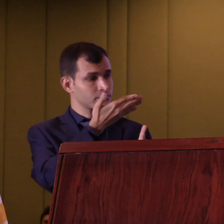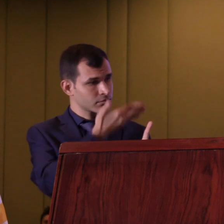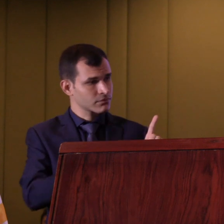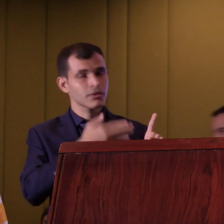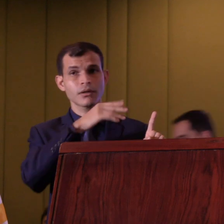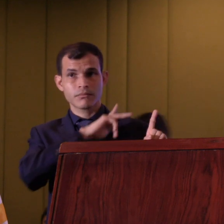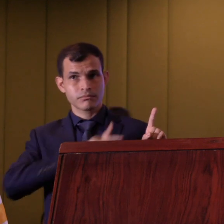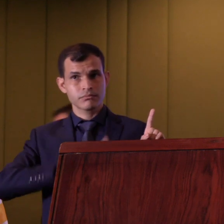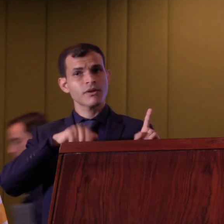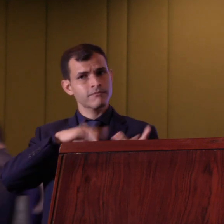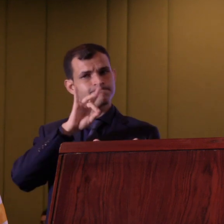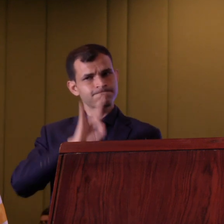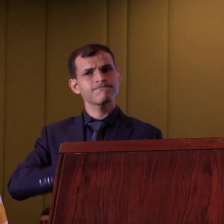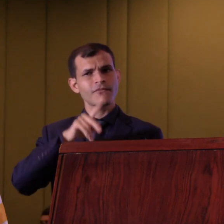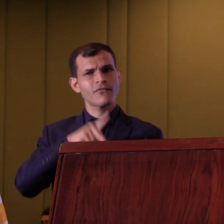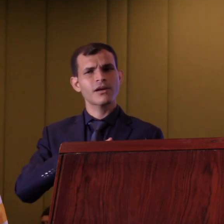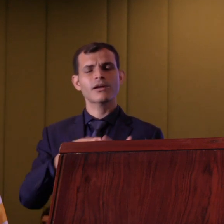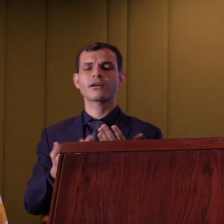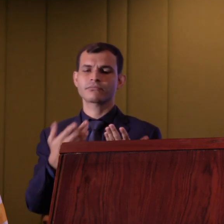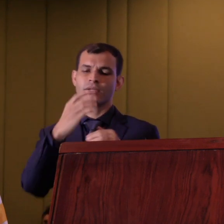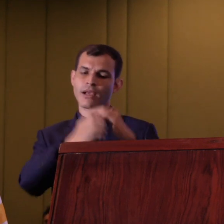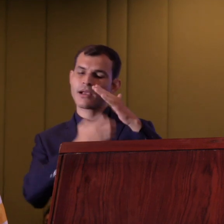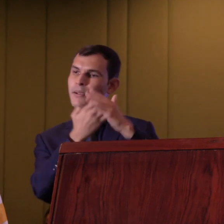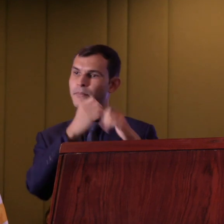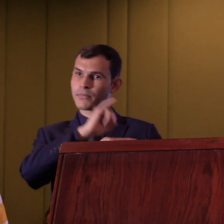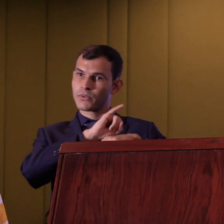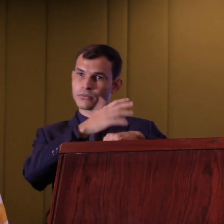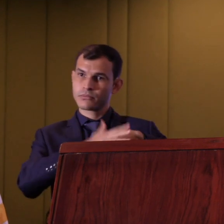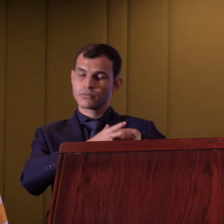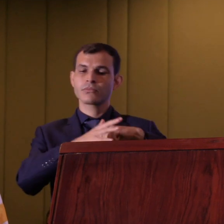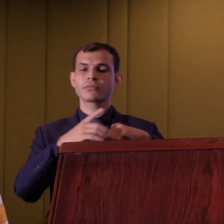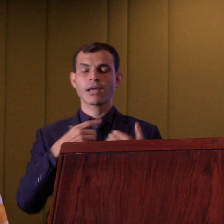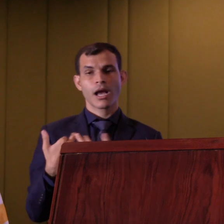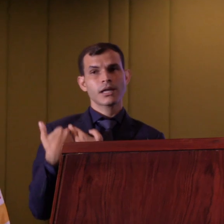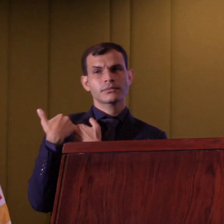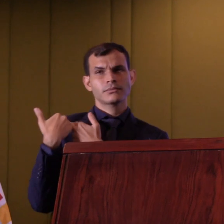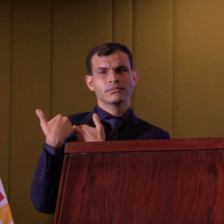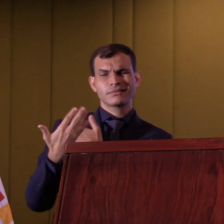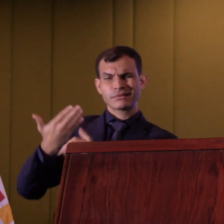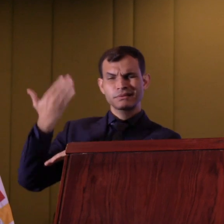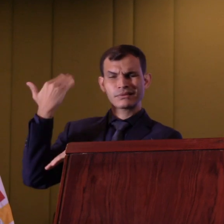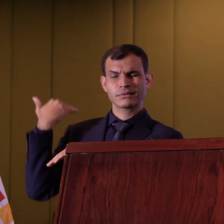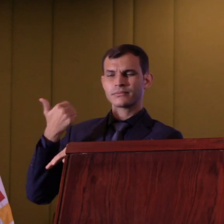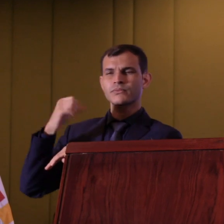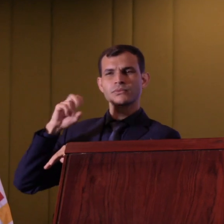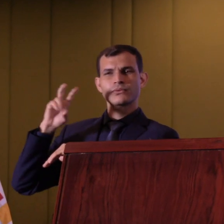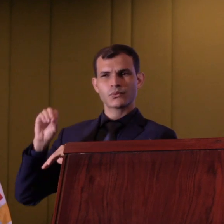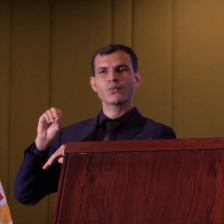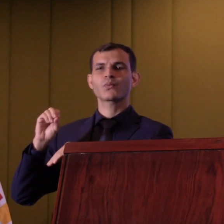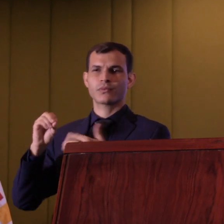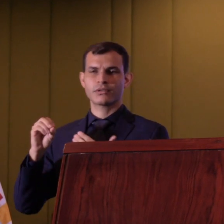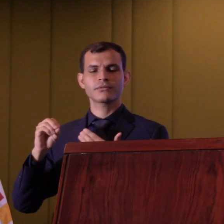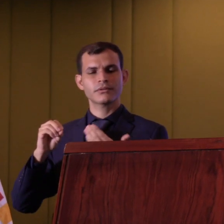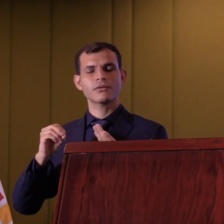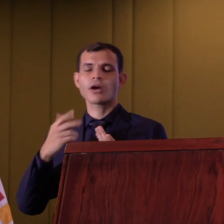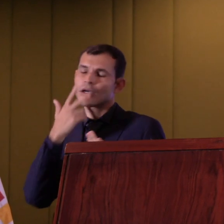que a empresa tem um cuidado desde a década de 70 com a parte ambiental. E ela é reconhecida mundialmente por isso. Esse eu acho um